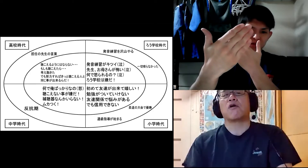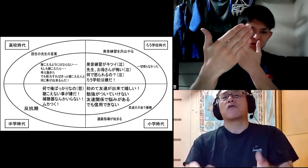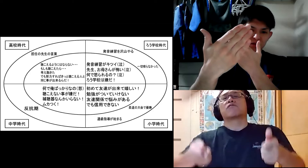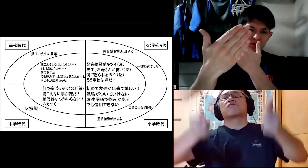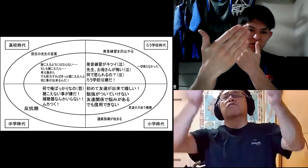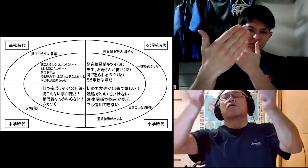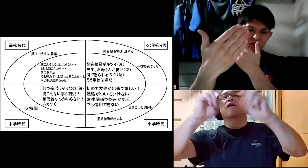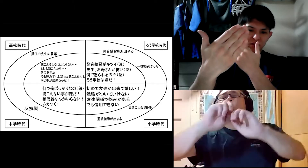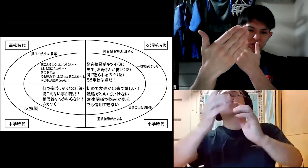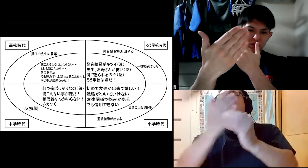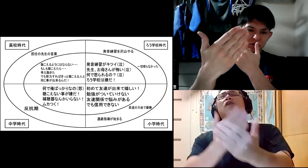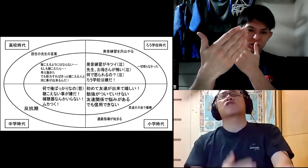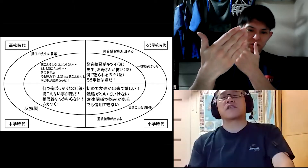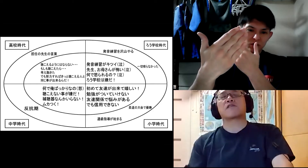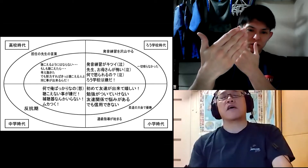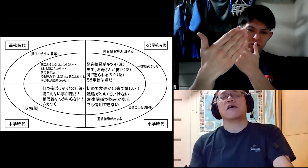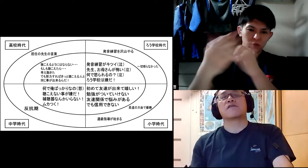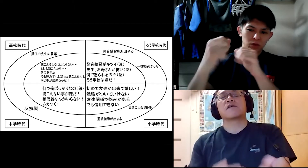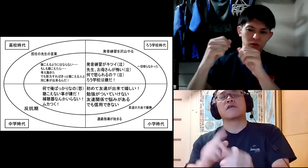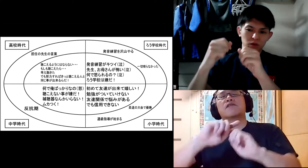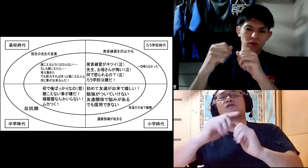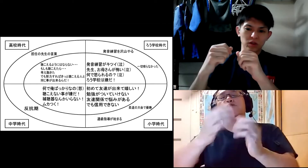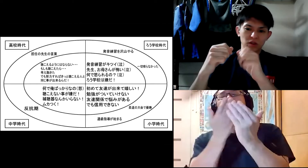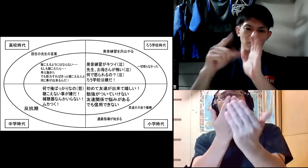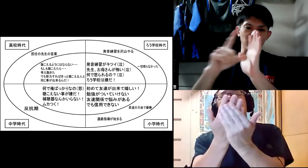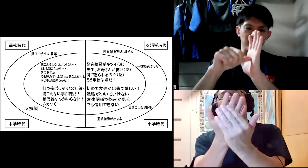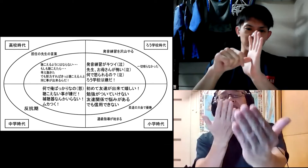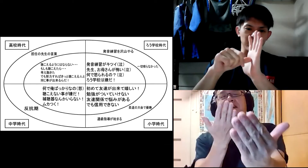の入学式ですね。